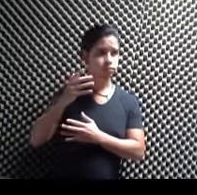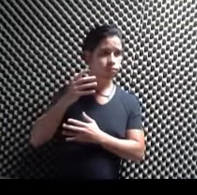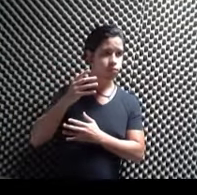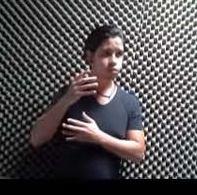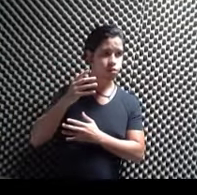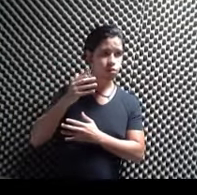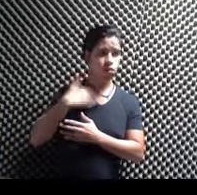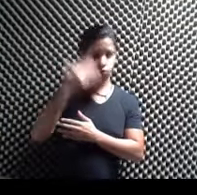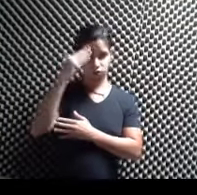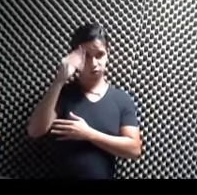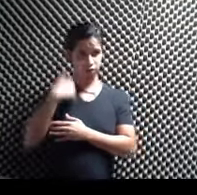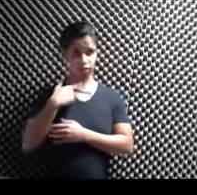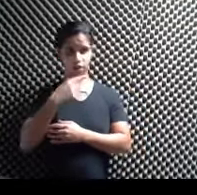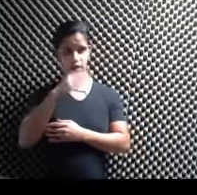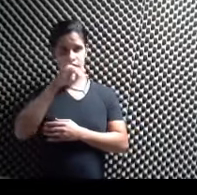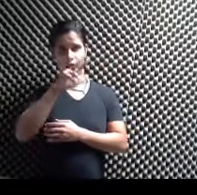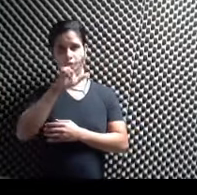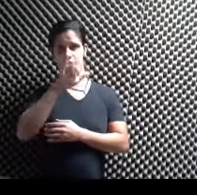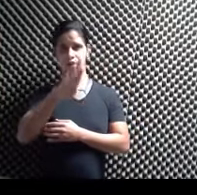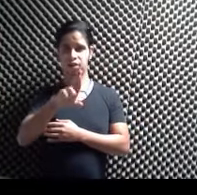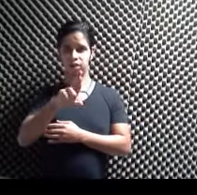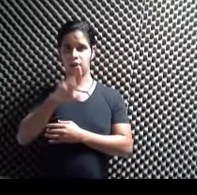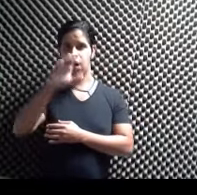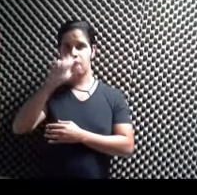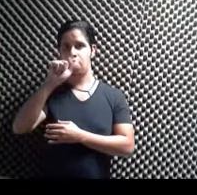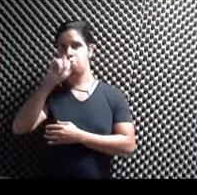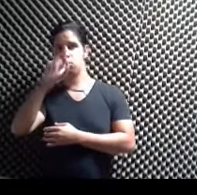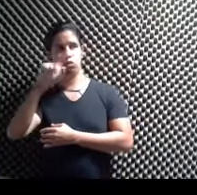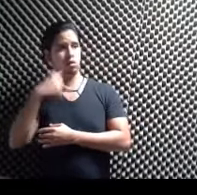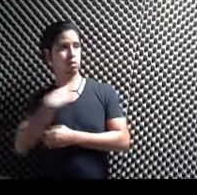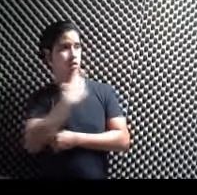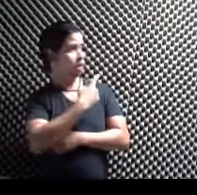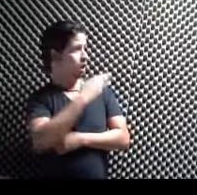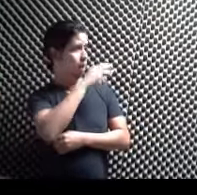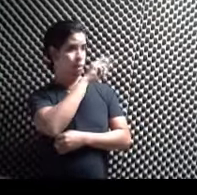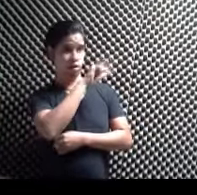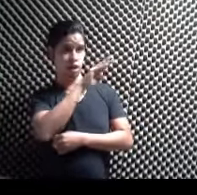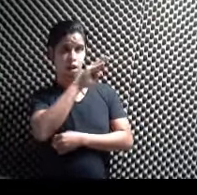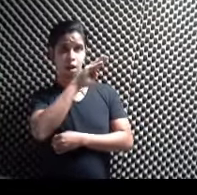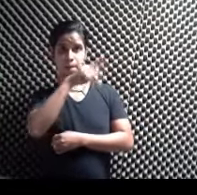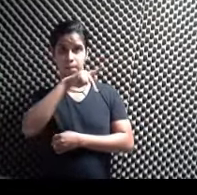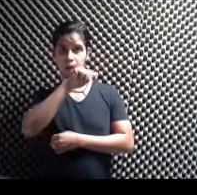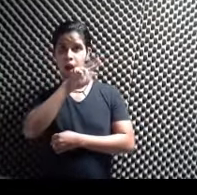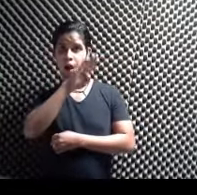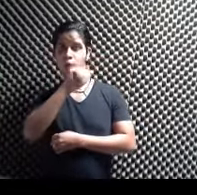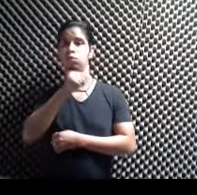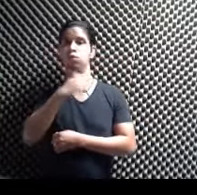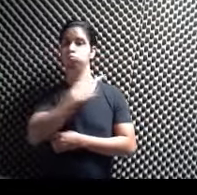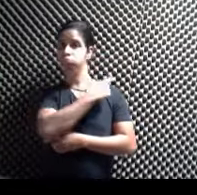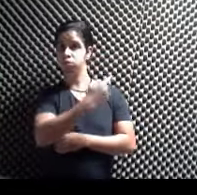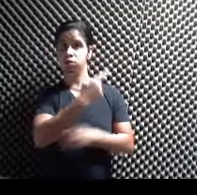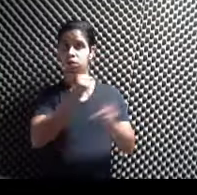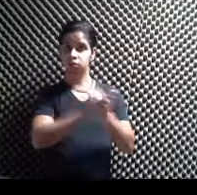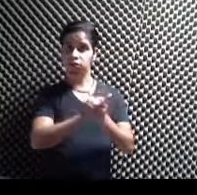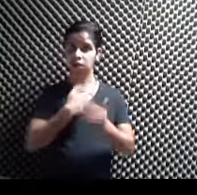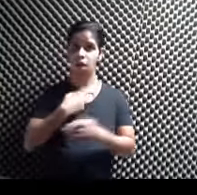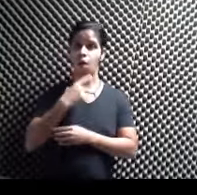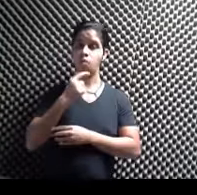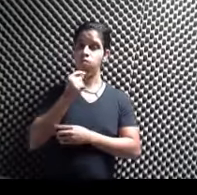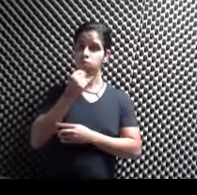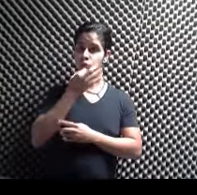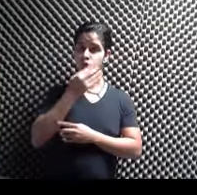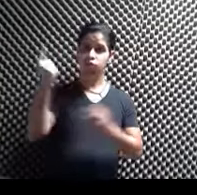sorprenda si viene Javier alborotado. No, pero Marian Pavón está ahí alborotada. Mírala ahí. Mira, ya alborotada. Sí así está. Que ya mismo venimos.